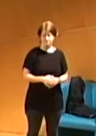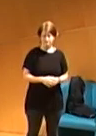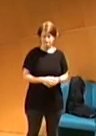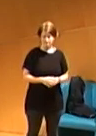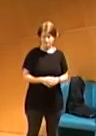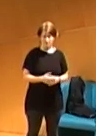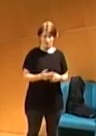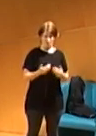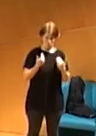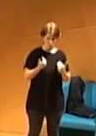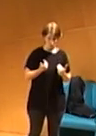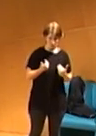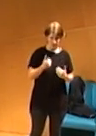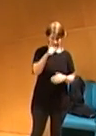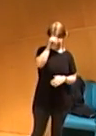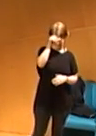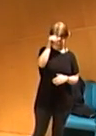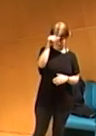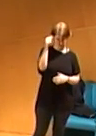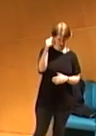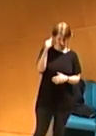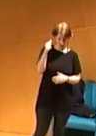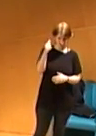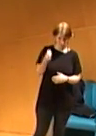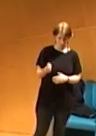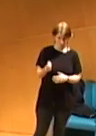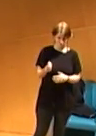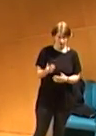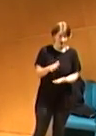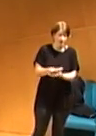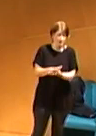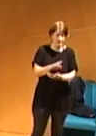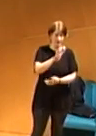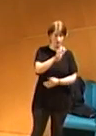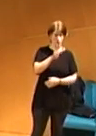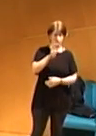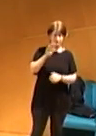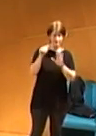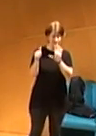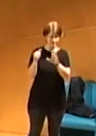j'ai un garçon qui maintenant a 46 ans.